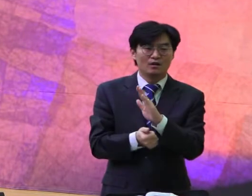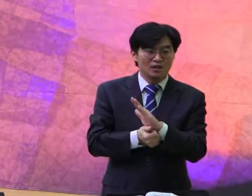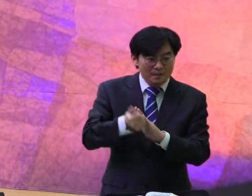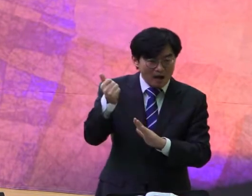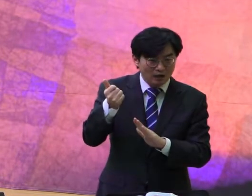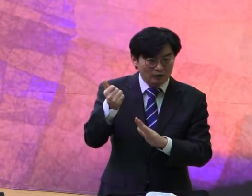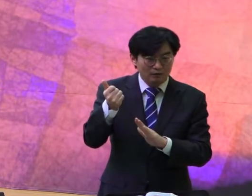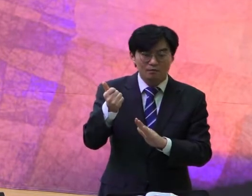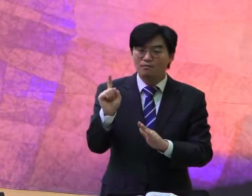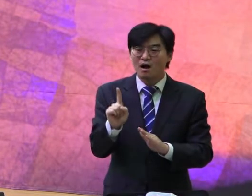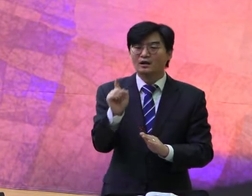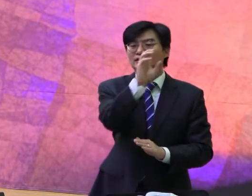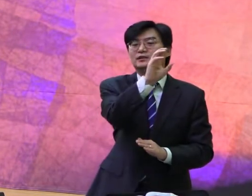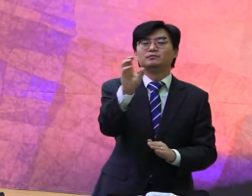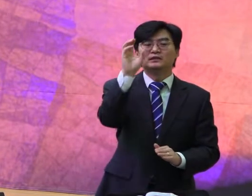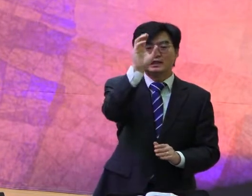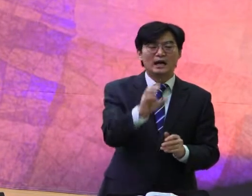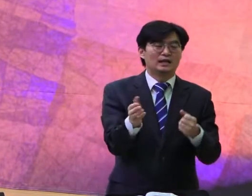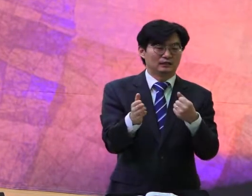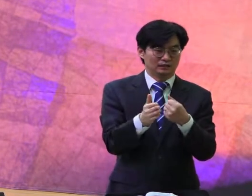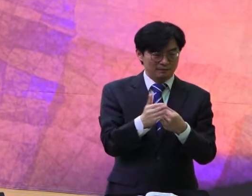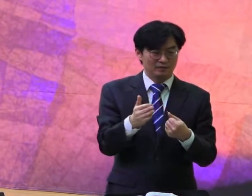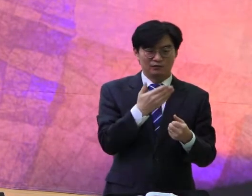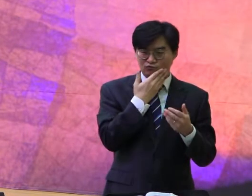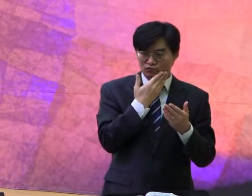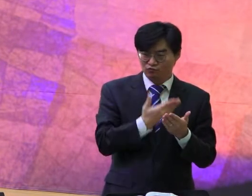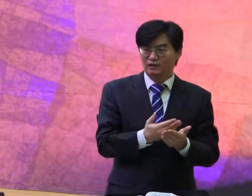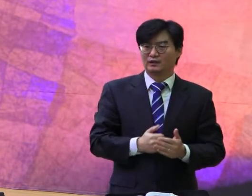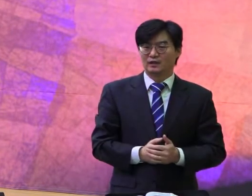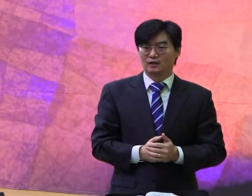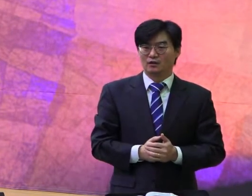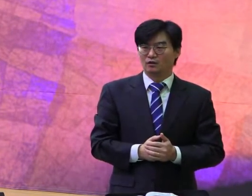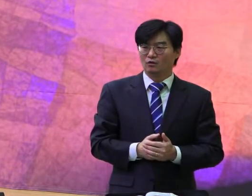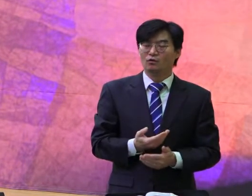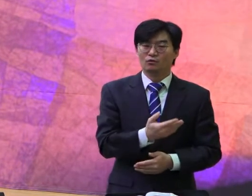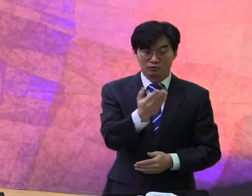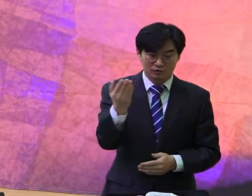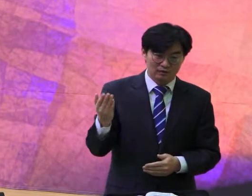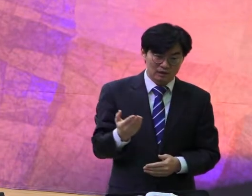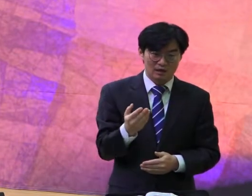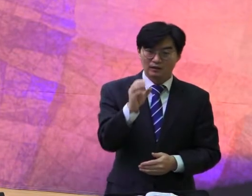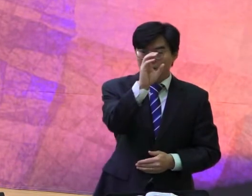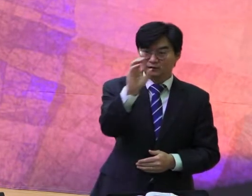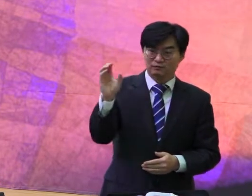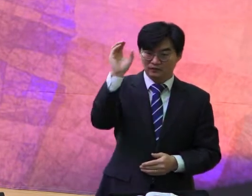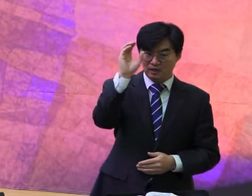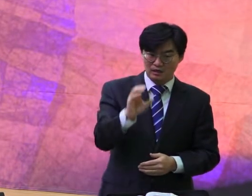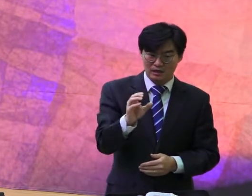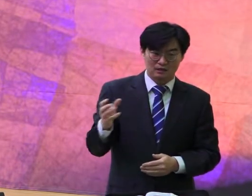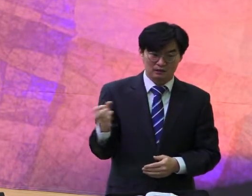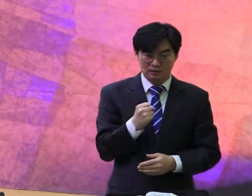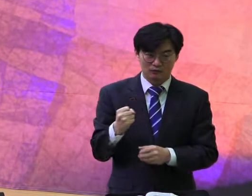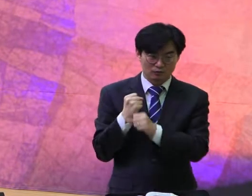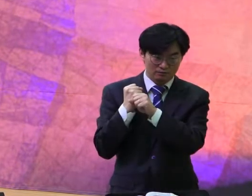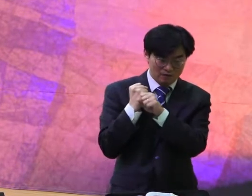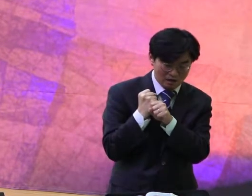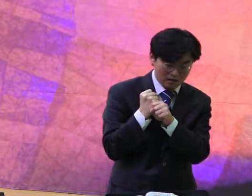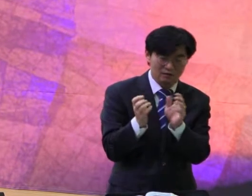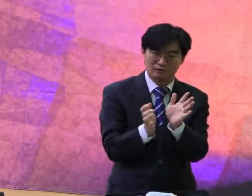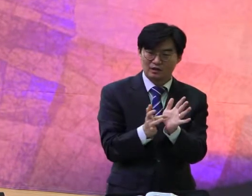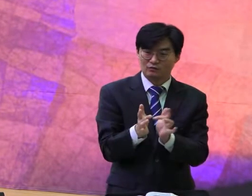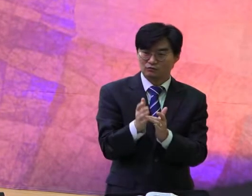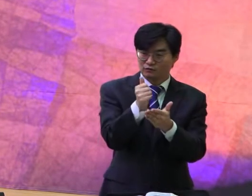떠나서는 없습니다. 그대가 자기 십자가를 지고 예수님을 따르는 길 밖에는 생명의 길이 없습니다.